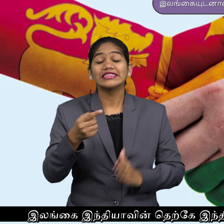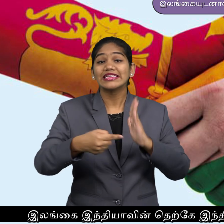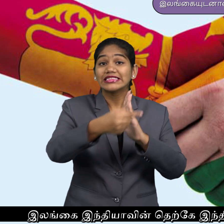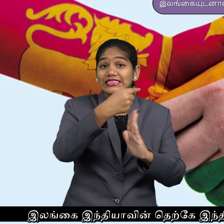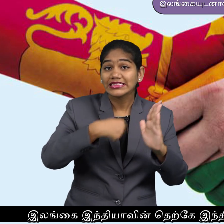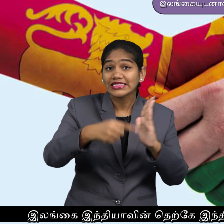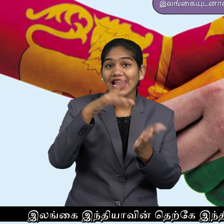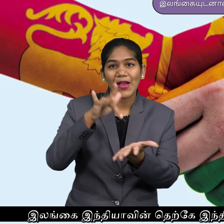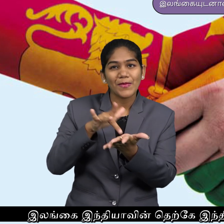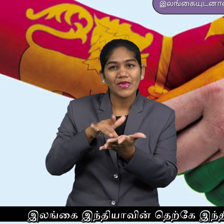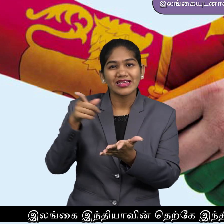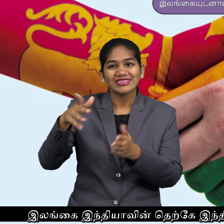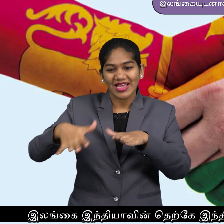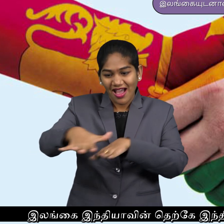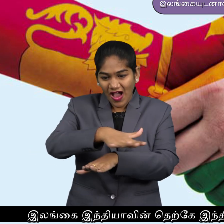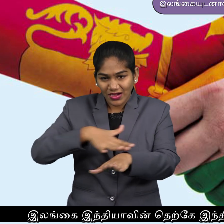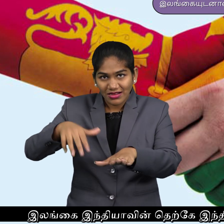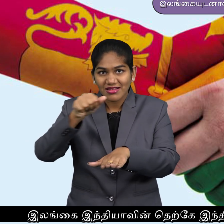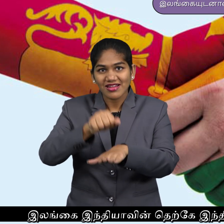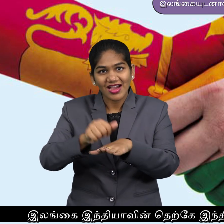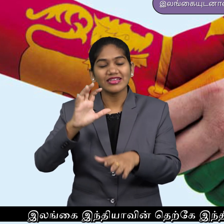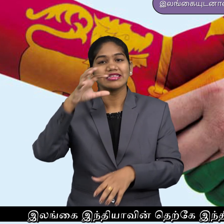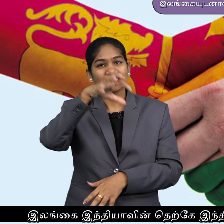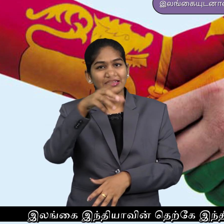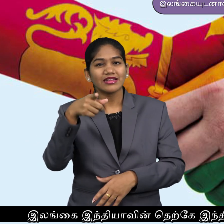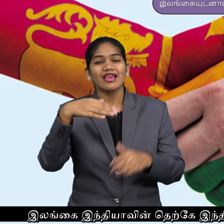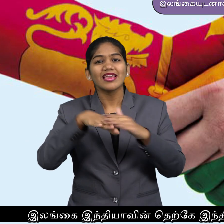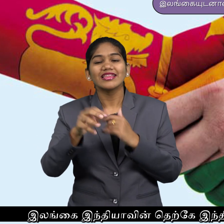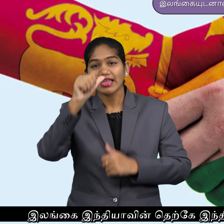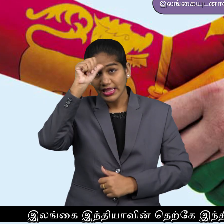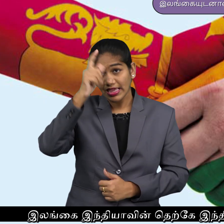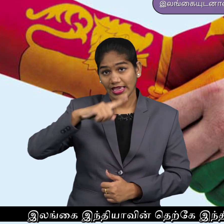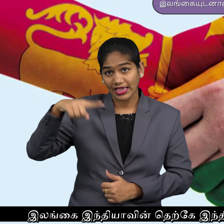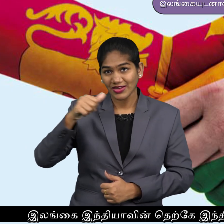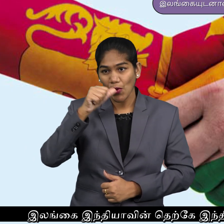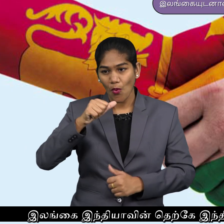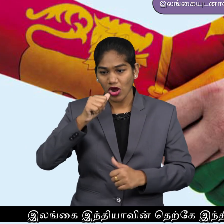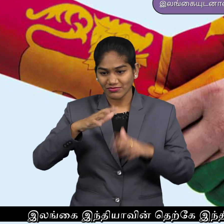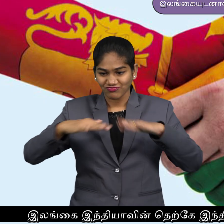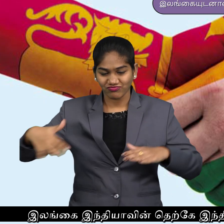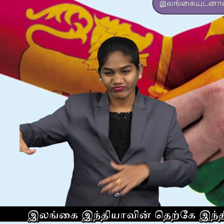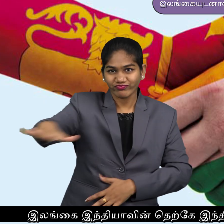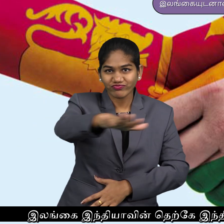இலங்கை இந்தியாவின் தெற்கே இந்திய பெருங்கடலில் உள்ள ஒரு தீவு நாடு.